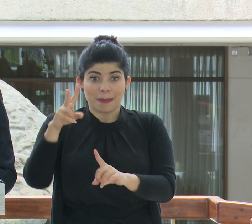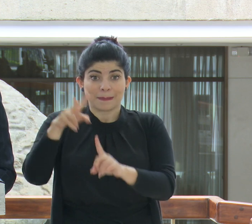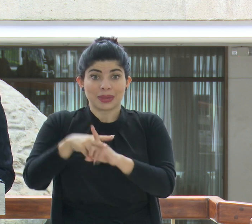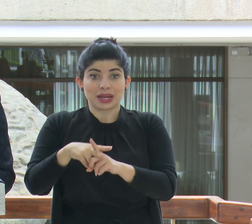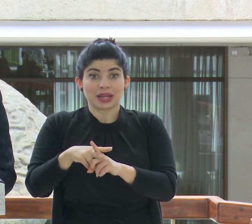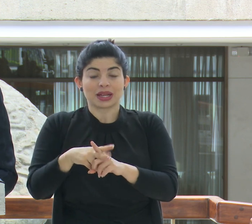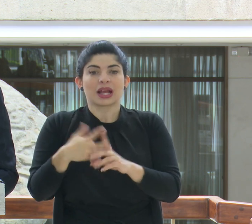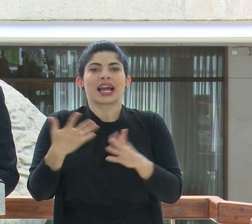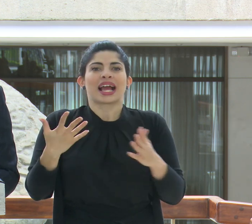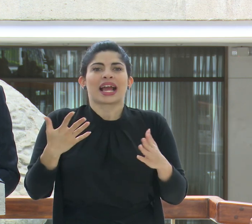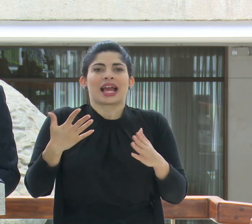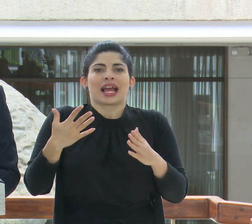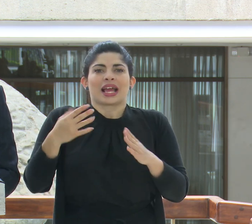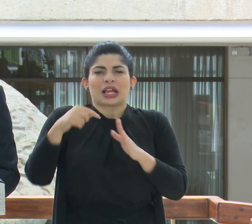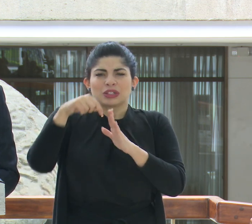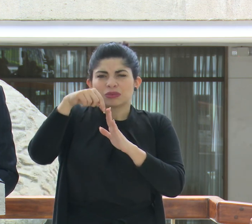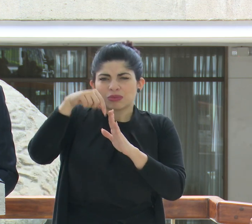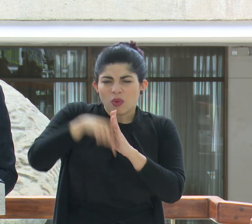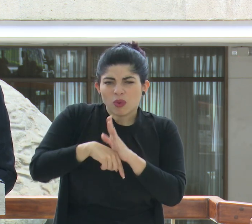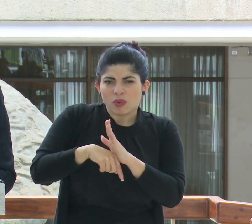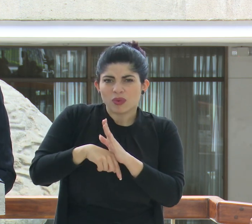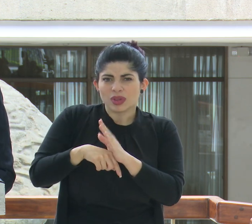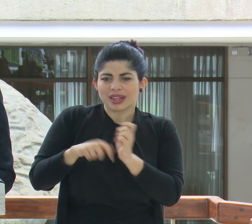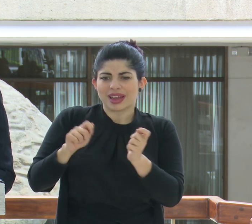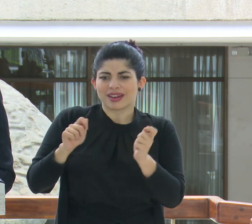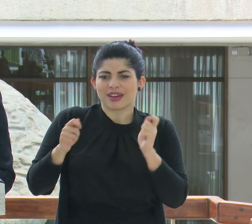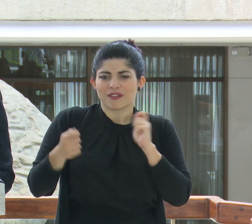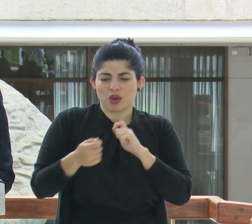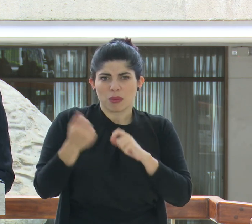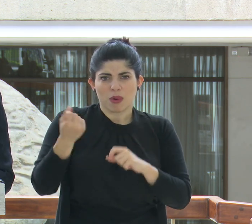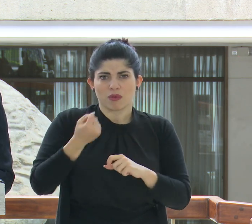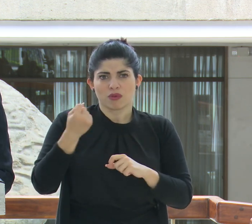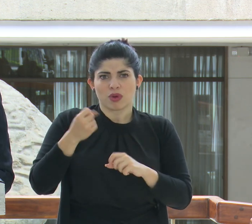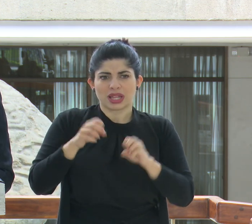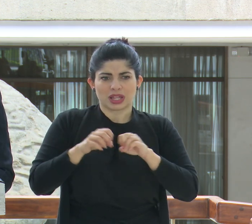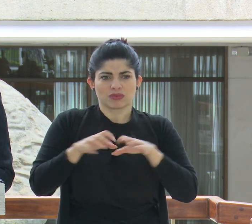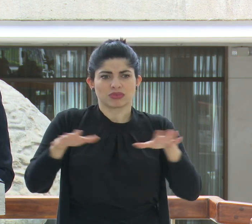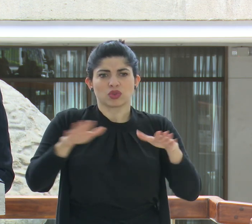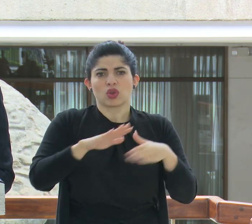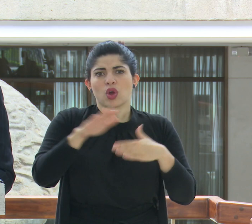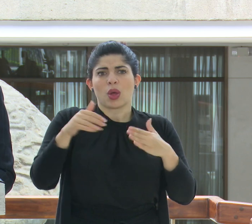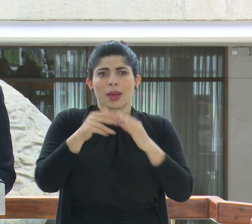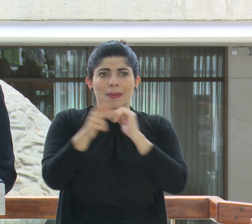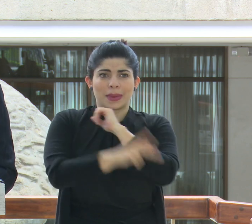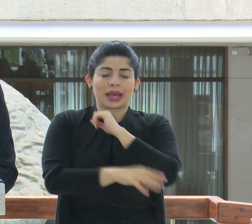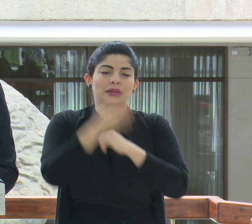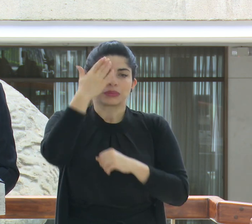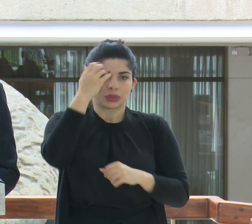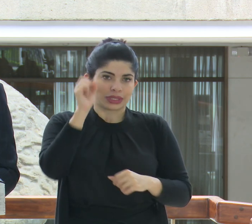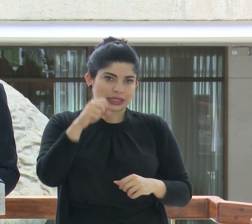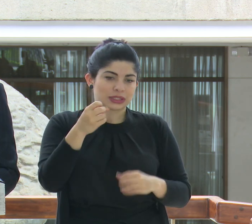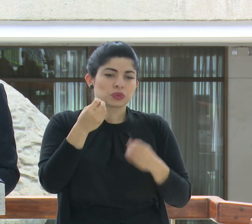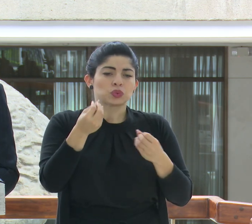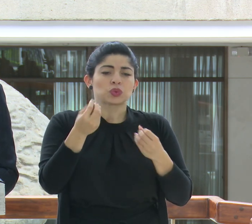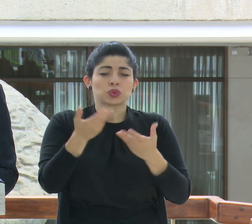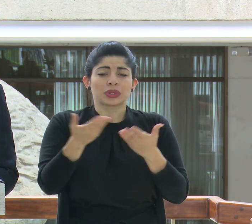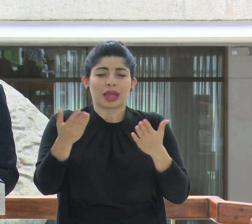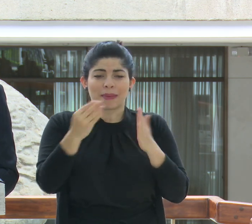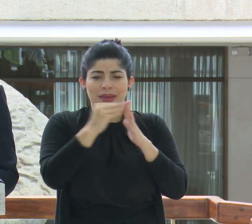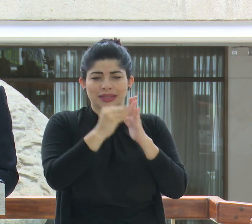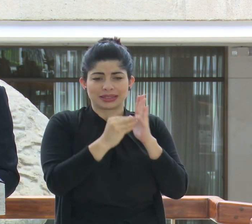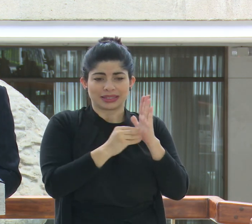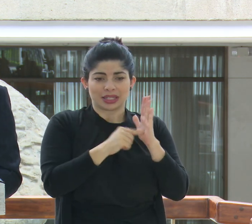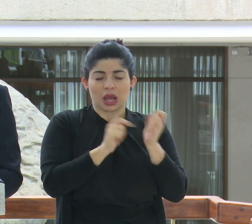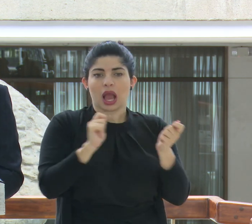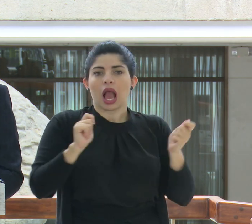el calado de la reforma que se hizo en el país. Porque sí, tocó muchos elementos, hizo un